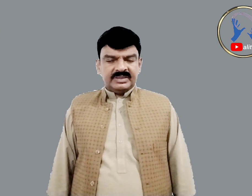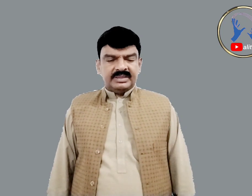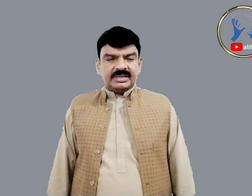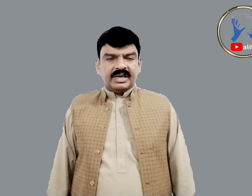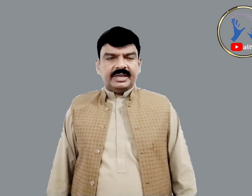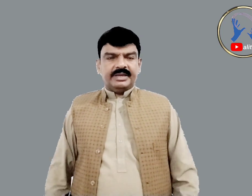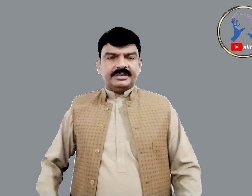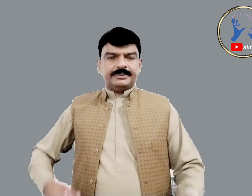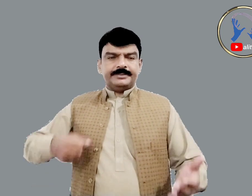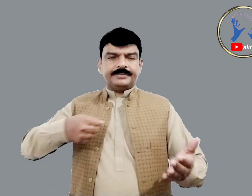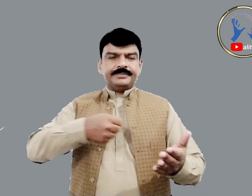ट्राइब